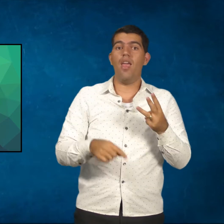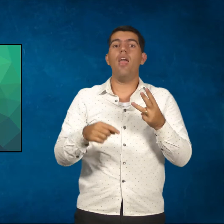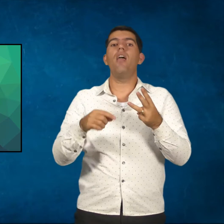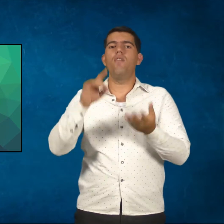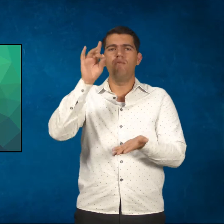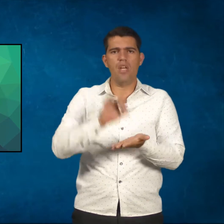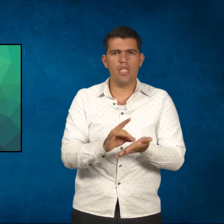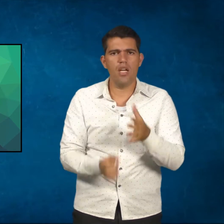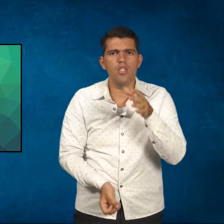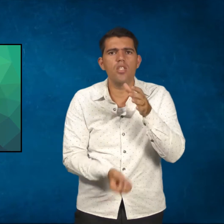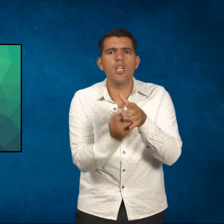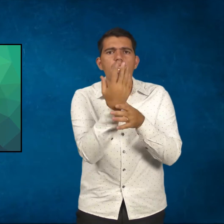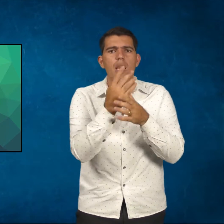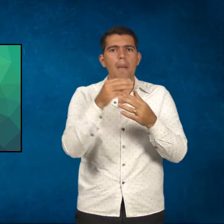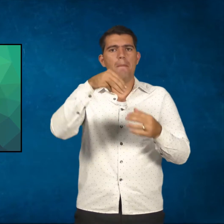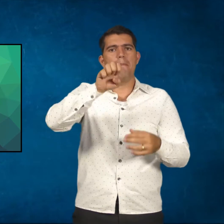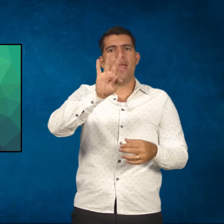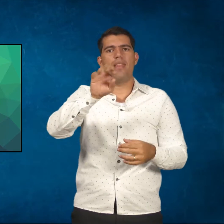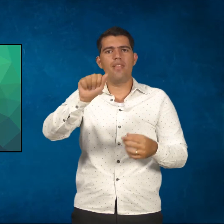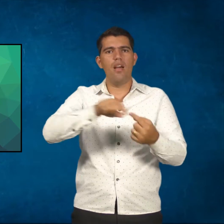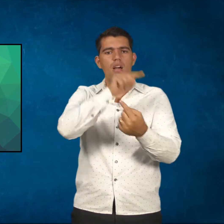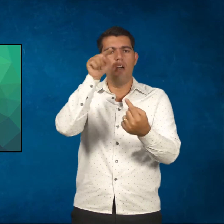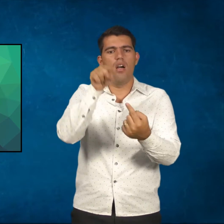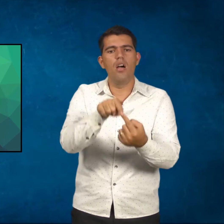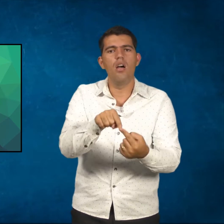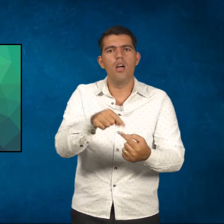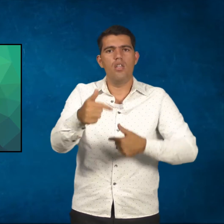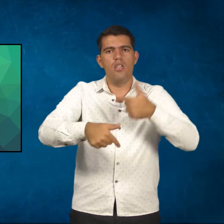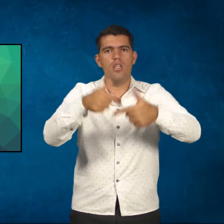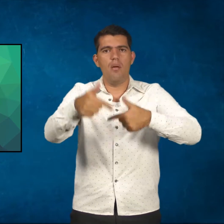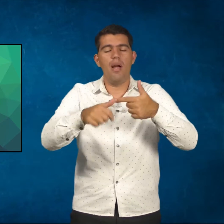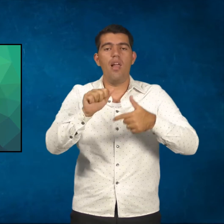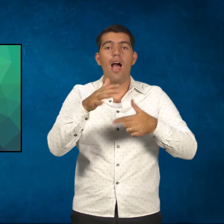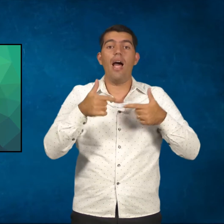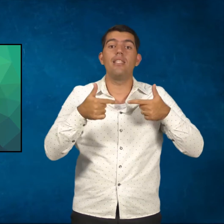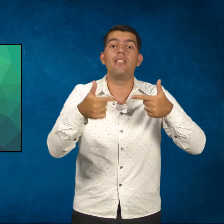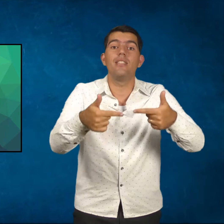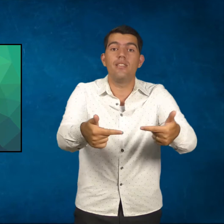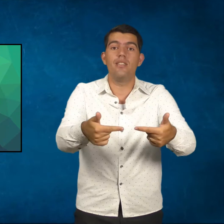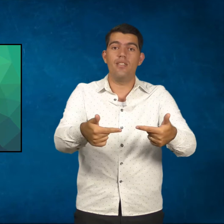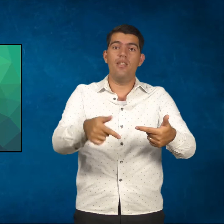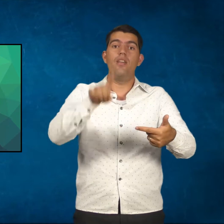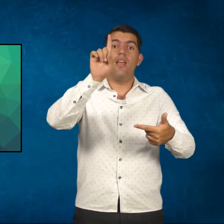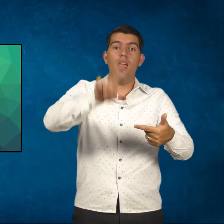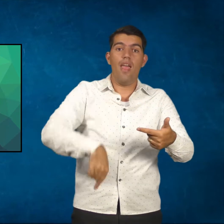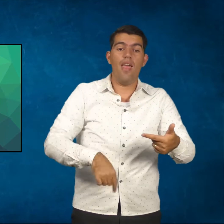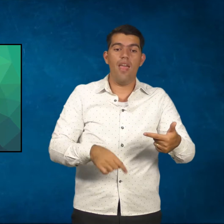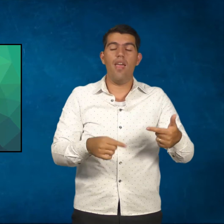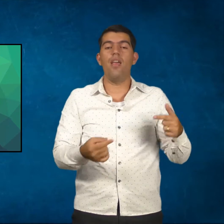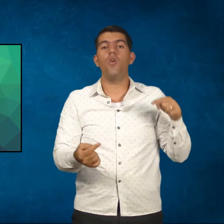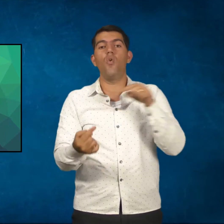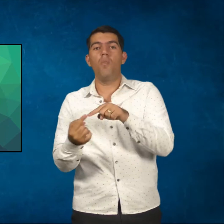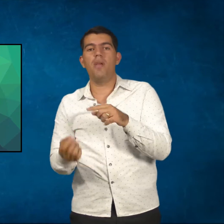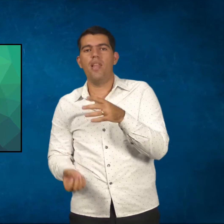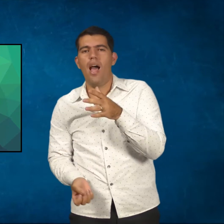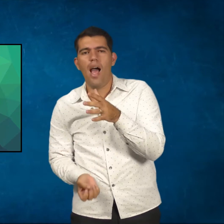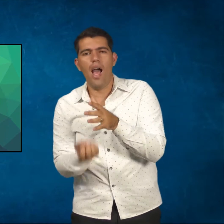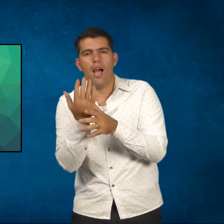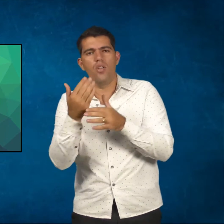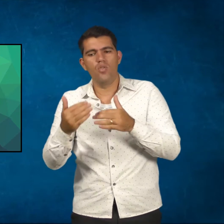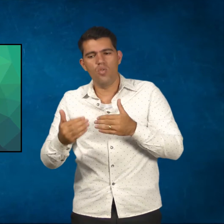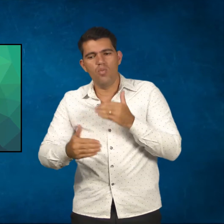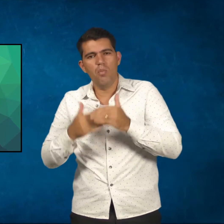de articulação das atividades e ações em sintonia com os chamados arranjos produtivos